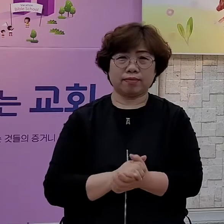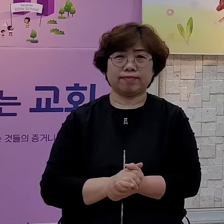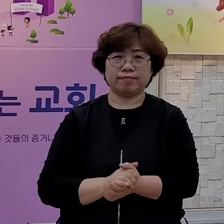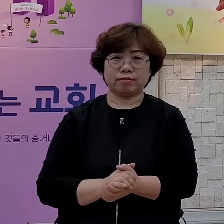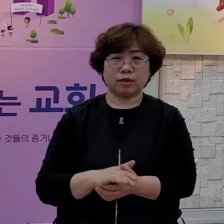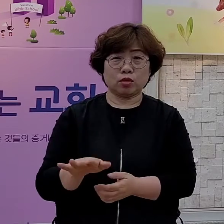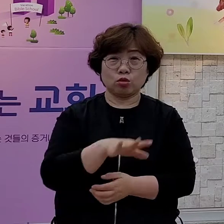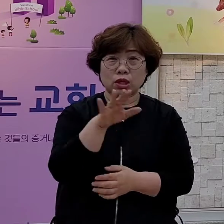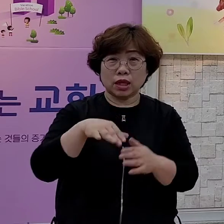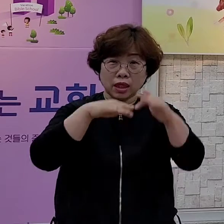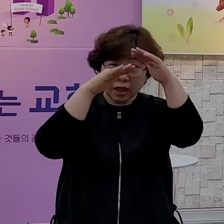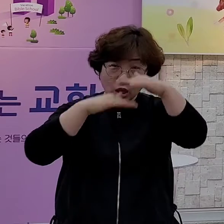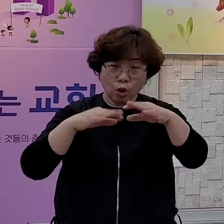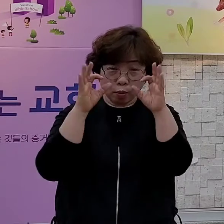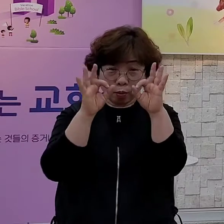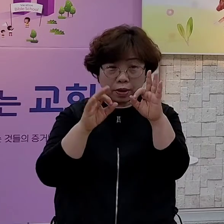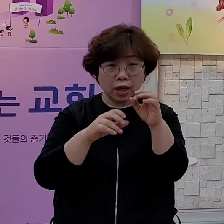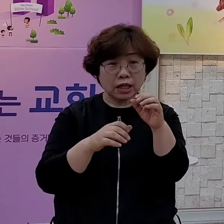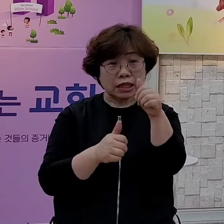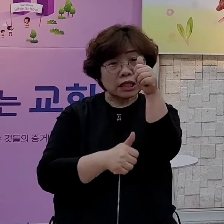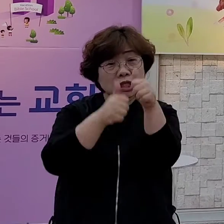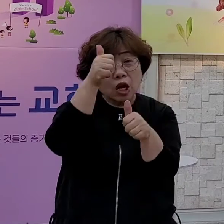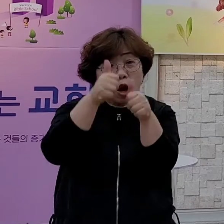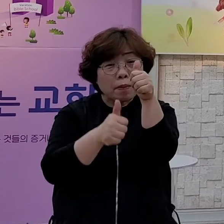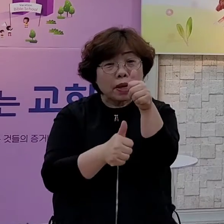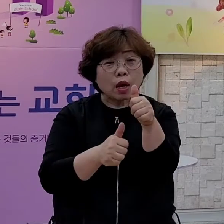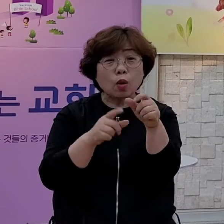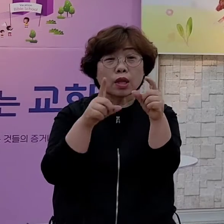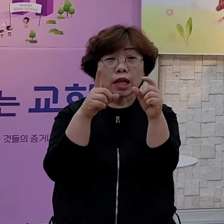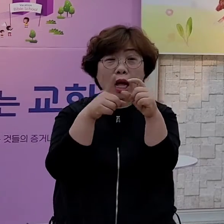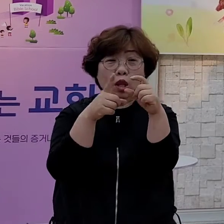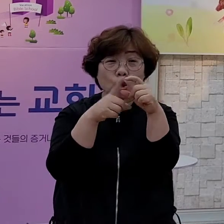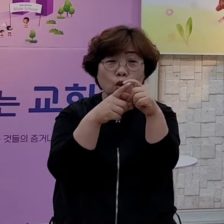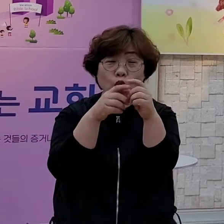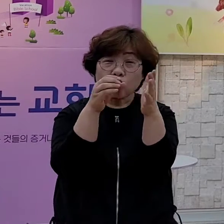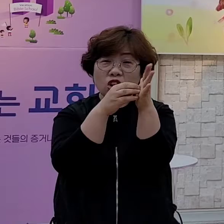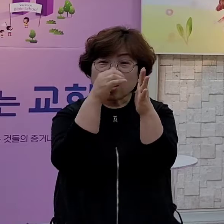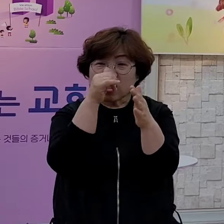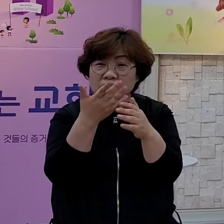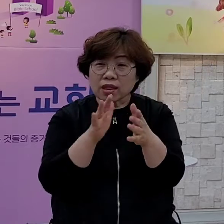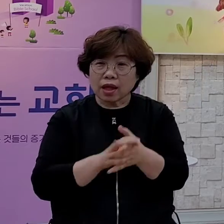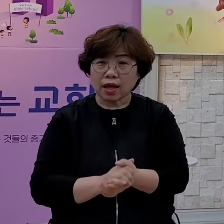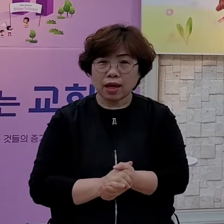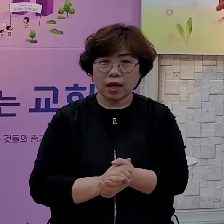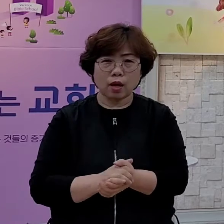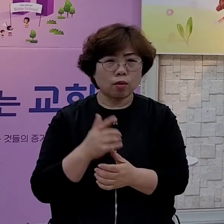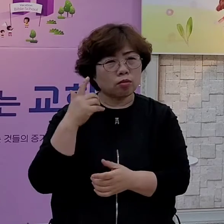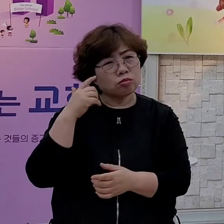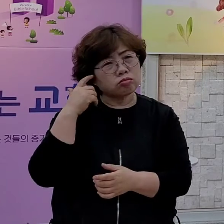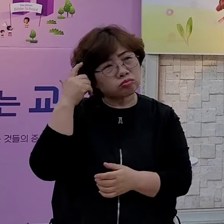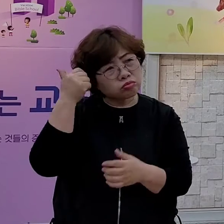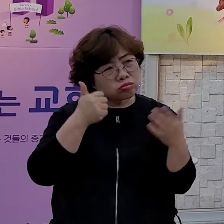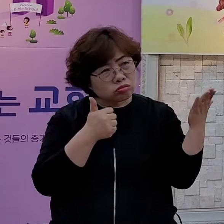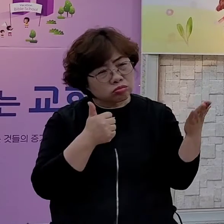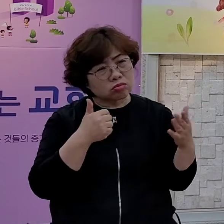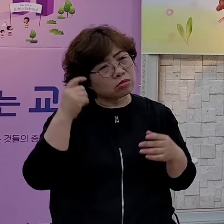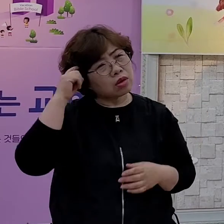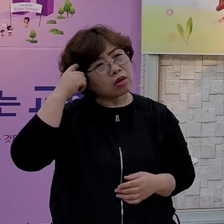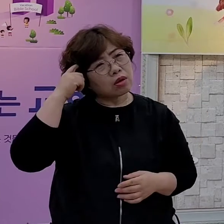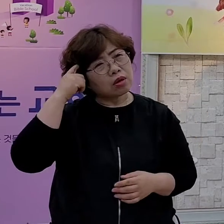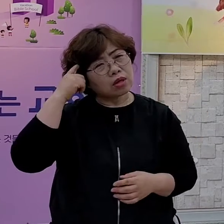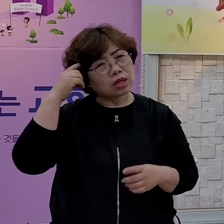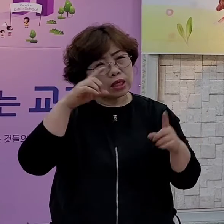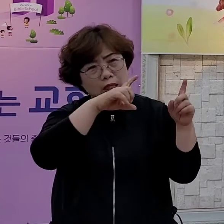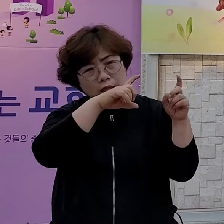읽었잖아요. 시험이라고 분명히 말씀하고 있는데, 저는 자꾸 지금 유혹이라고 말을 하고 있습니다.